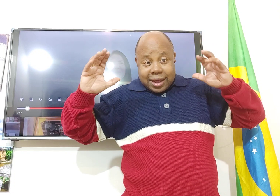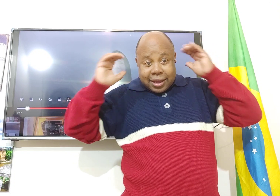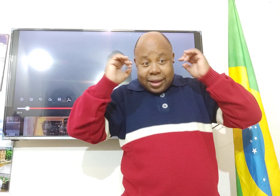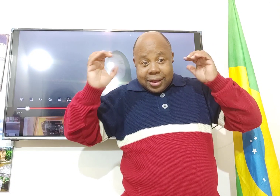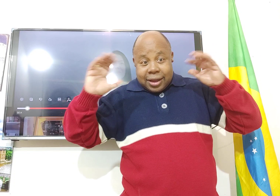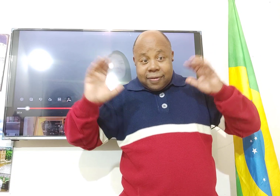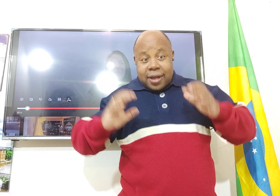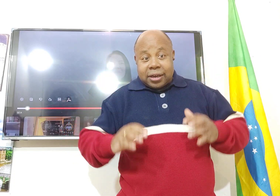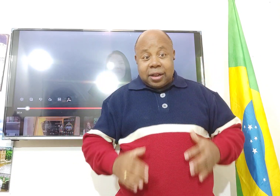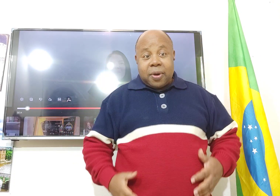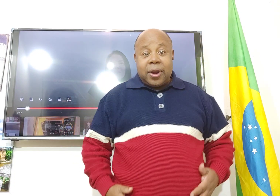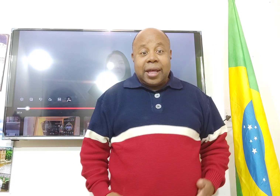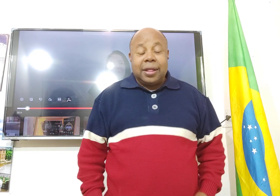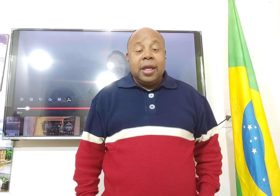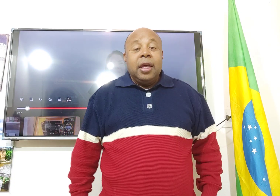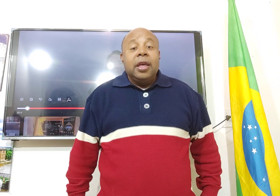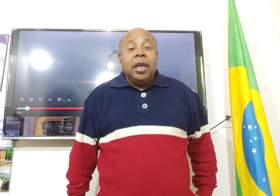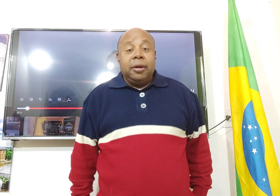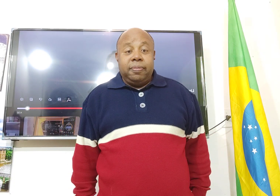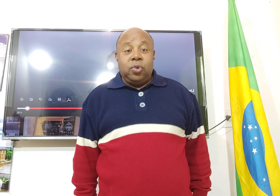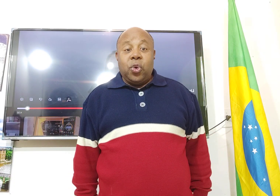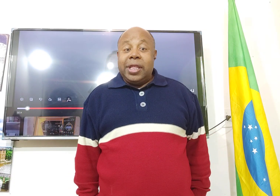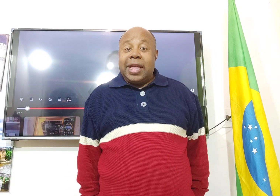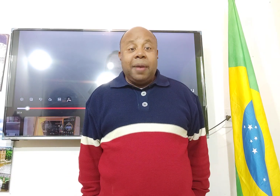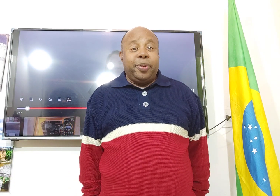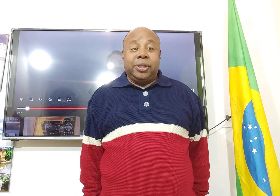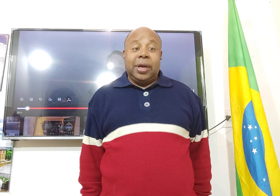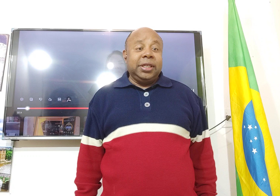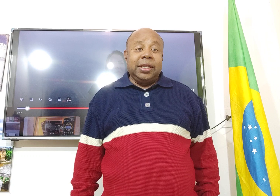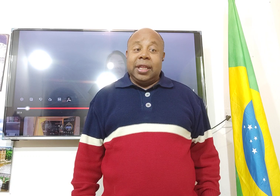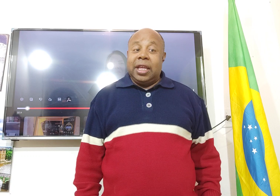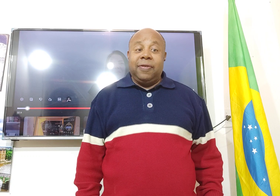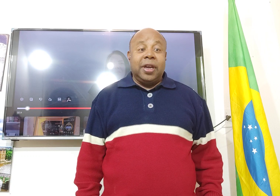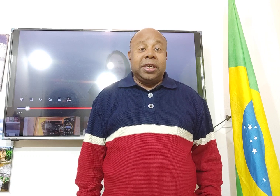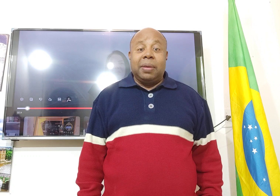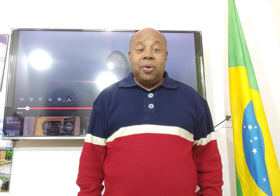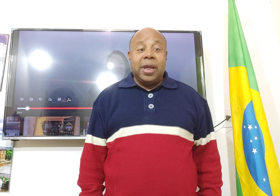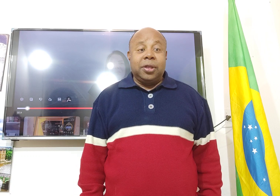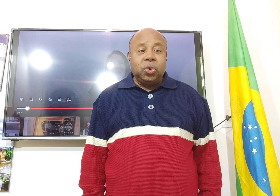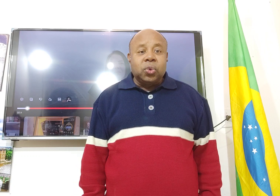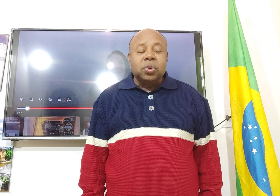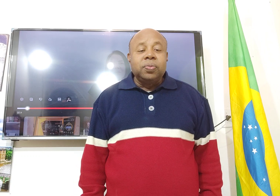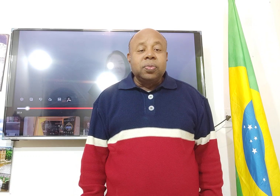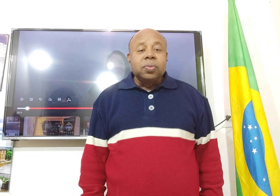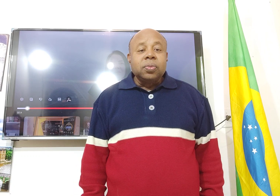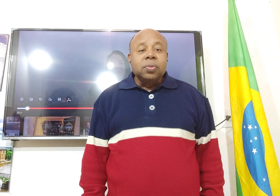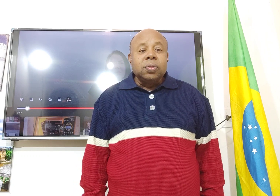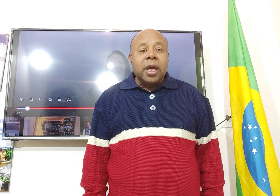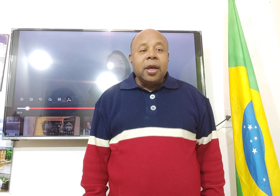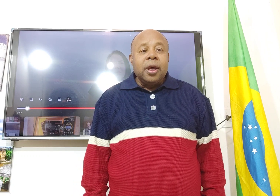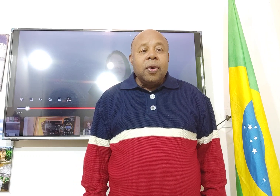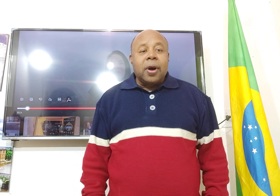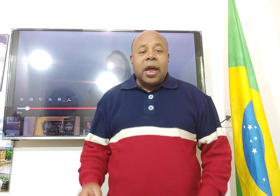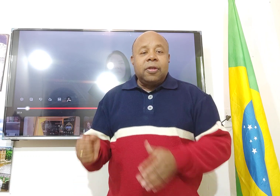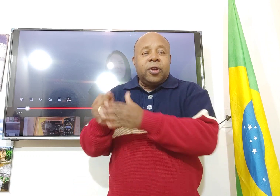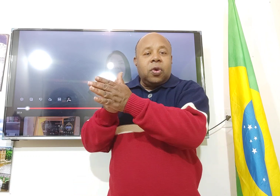né? Ele viaja na maionese. E o intérprete, não adianta, ele tem que viajar na maionese junto, né? O cara esfregou